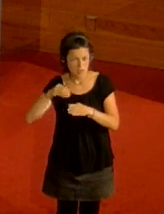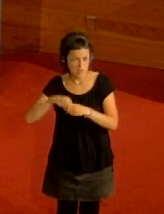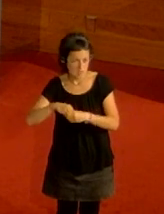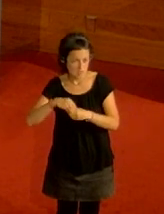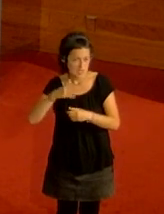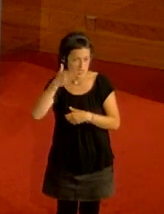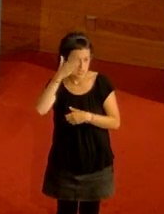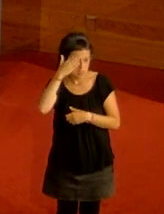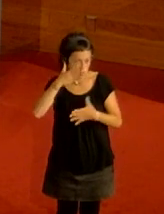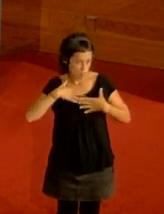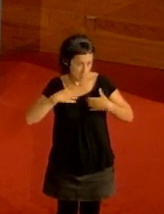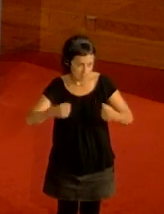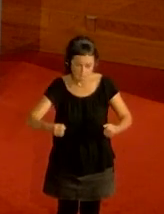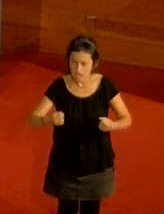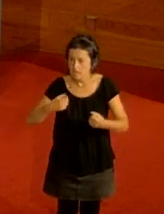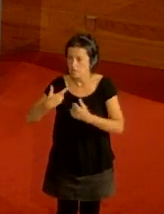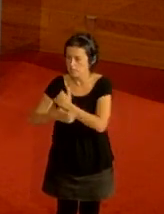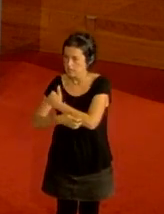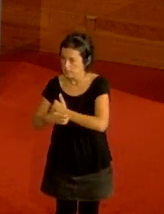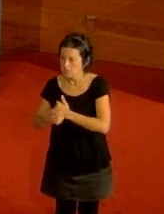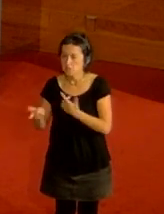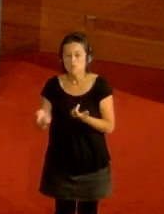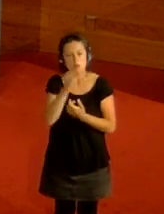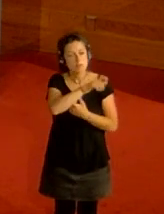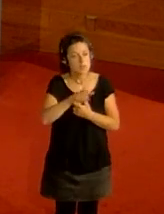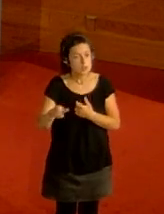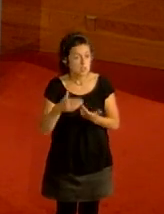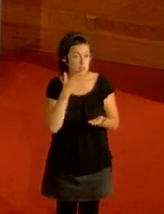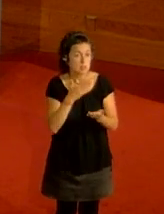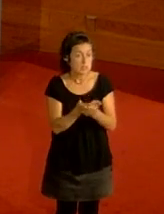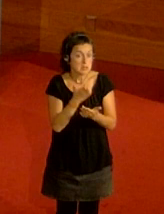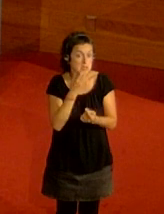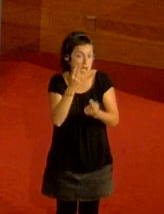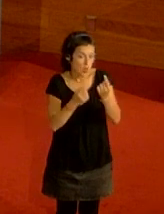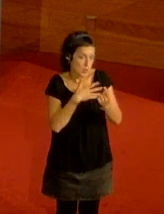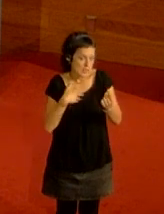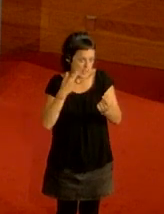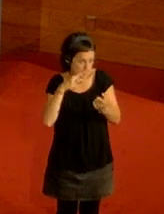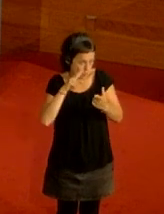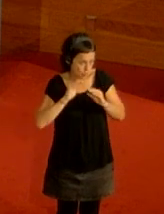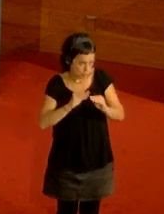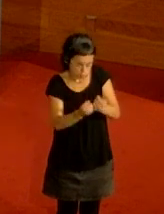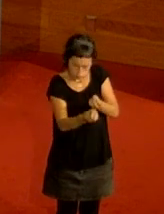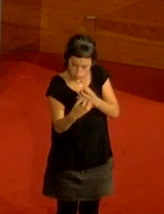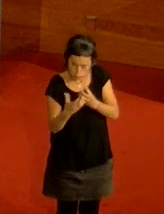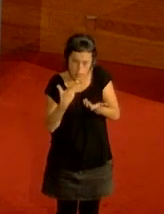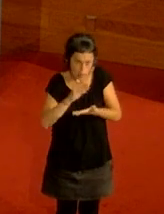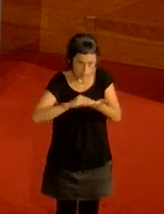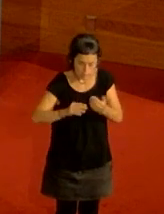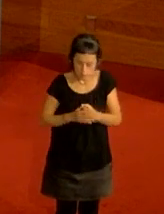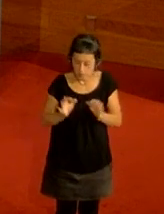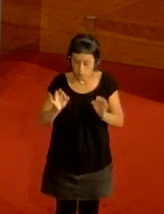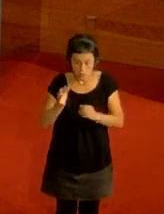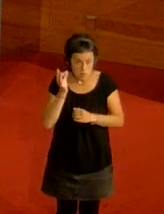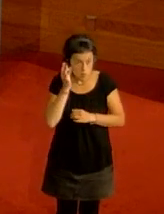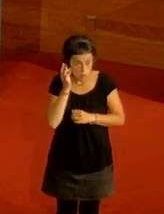pedí a las personas que estaban allí si me podían compartir también sus historias por escrito y una mujer que tenía estaba recién jubilada